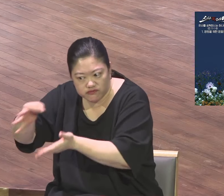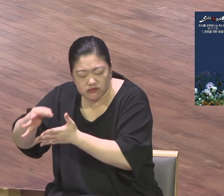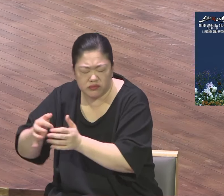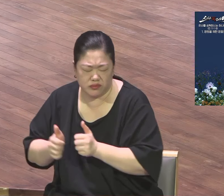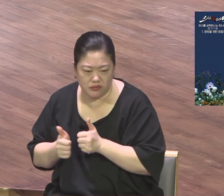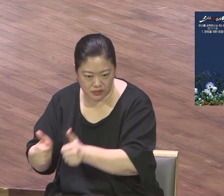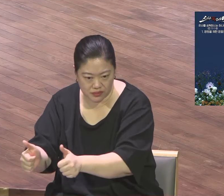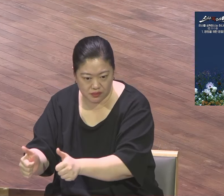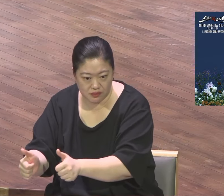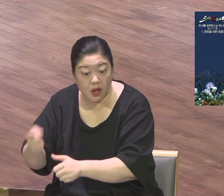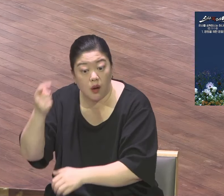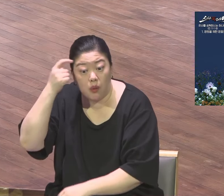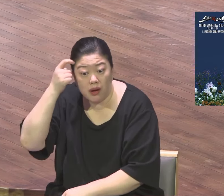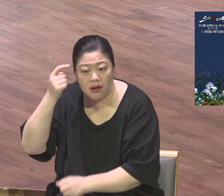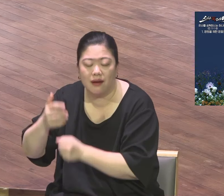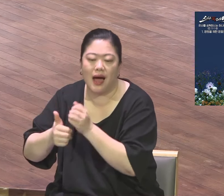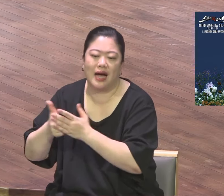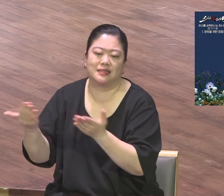위해서